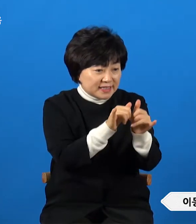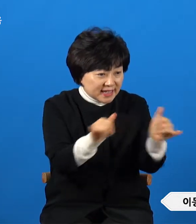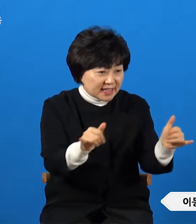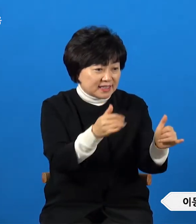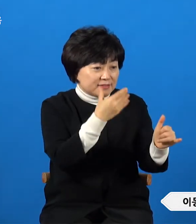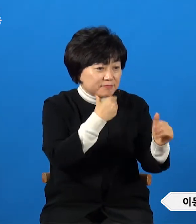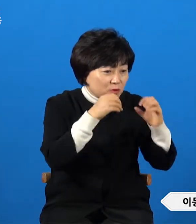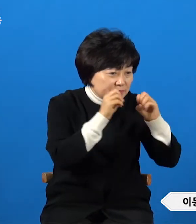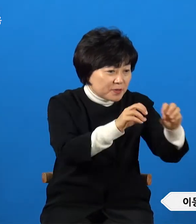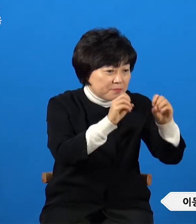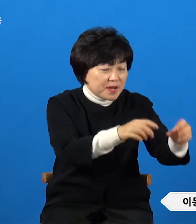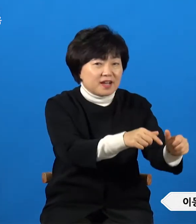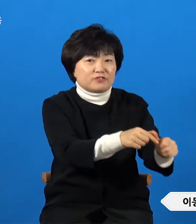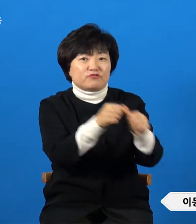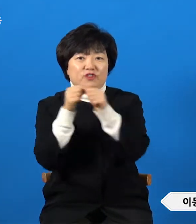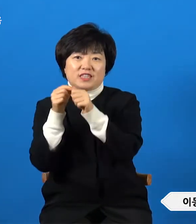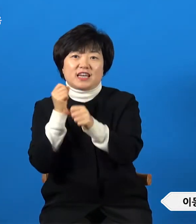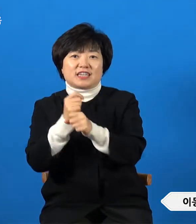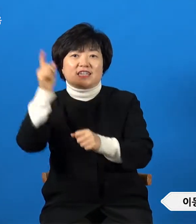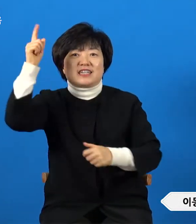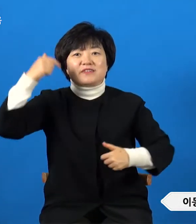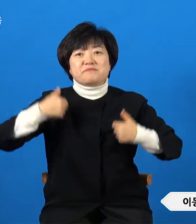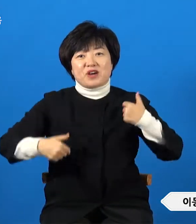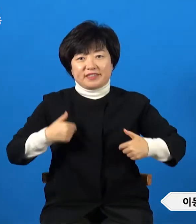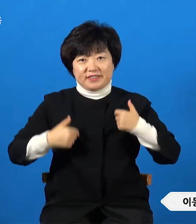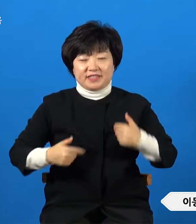말합니다. 그래서 오늘 본문에서 바울 사도는